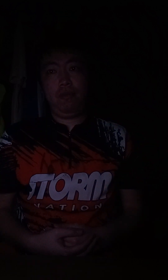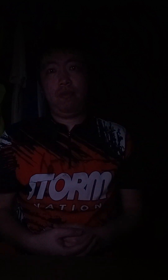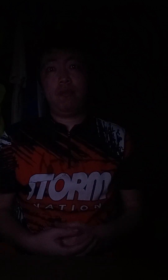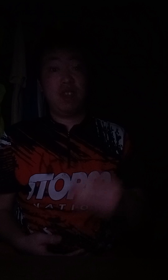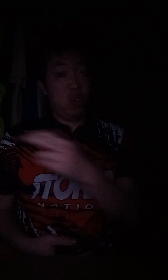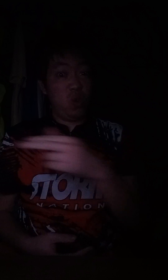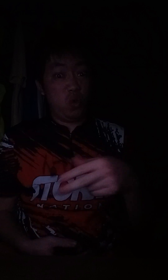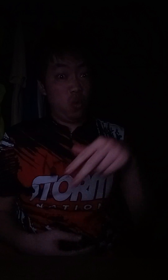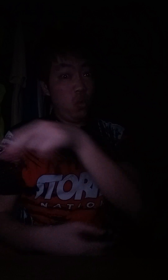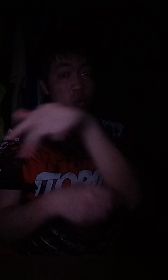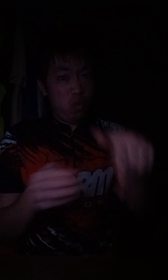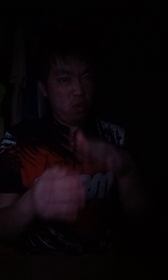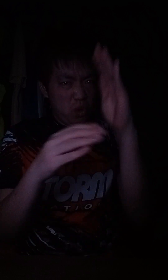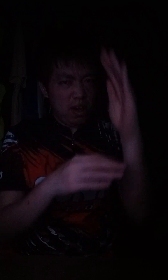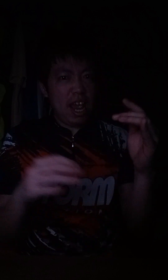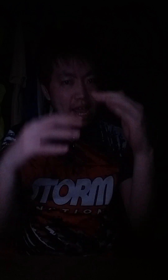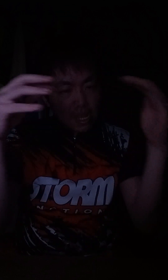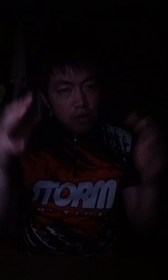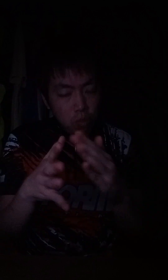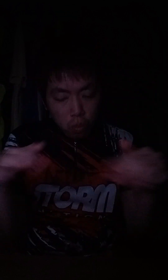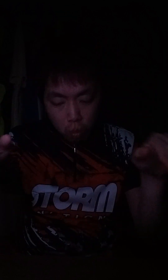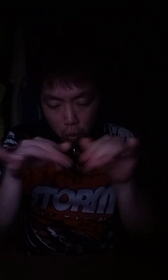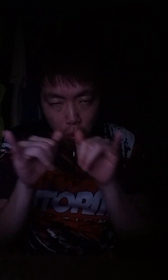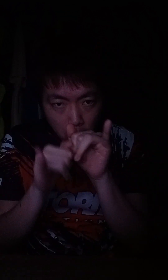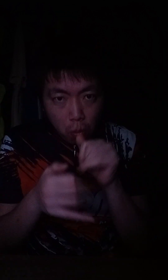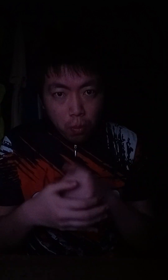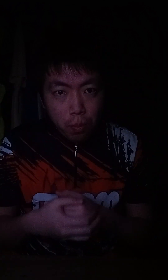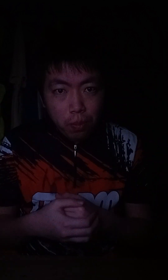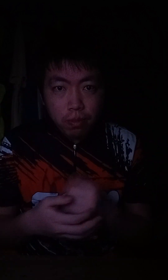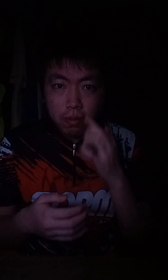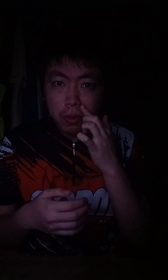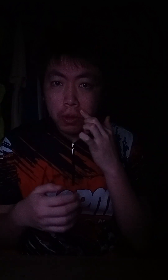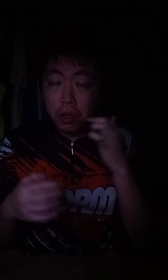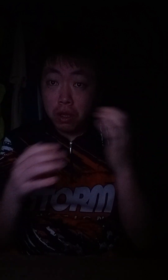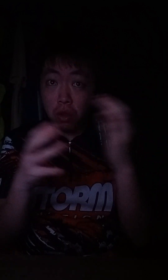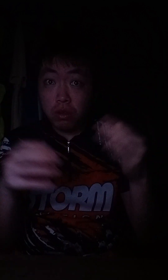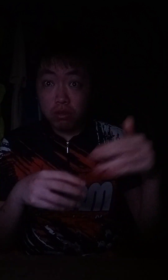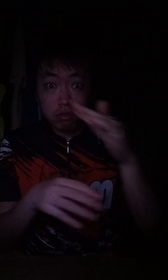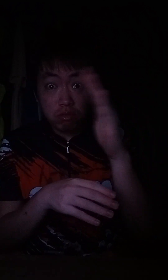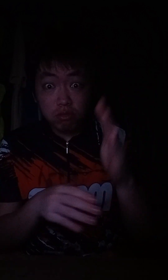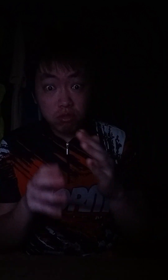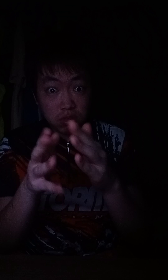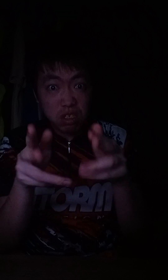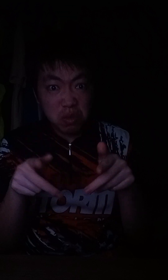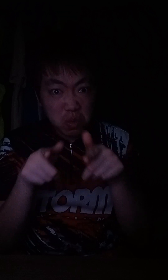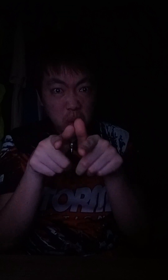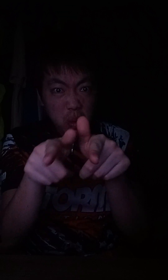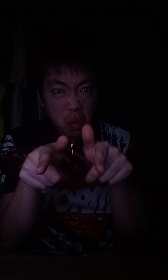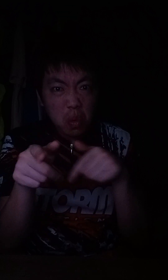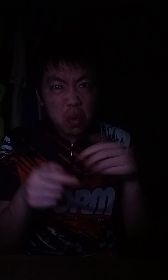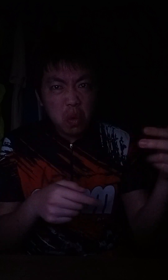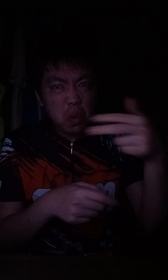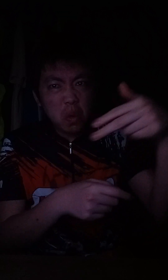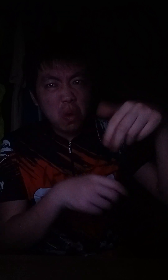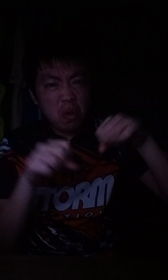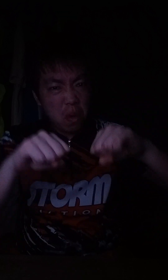교차로 횡단보도엔 아이들이 모여 있습니다. 신호가 바뀌자 보행자들은 길을 건너고 교차로엔 오토바이가